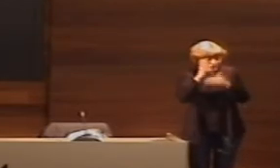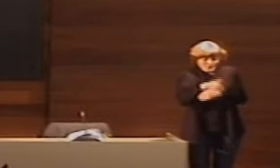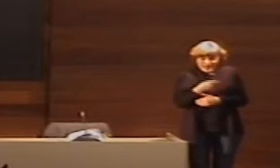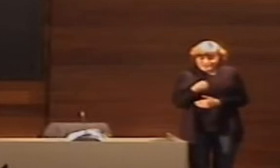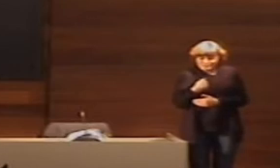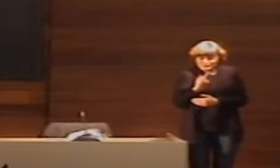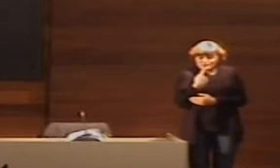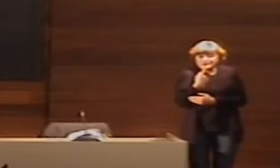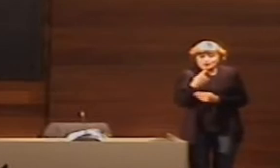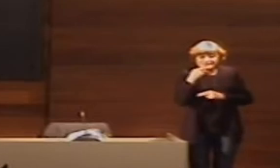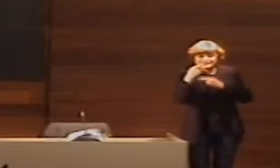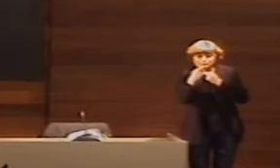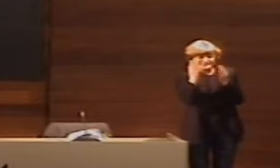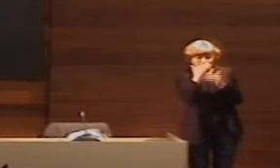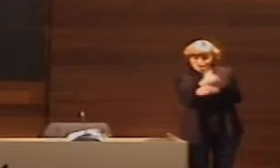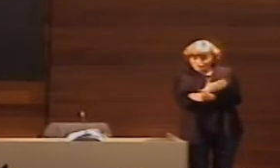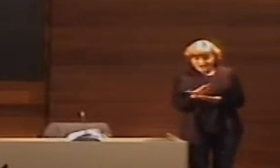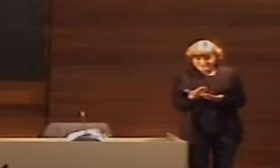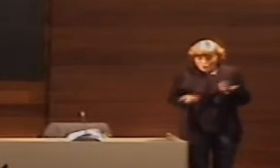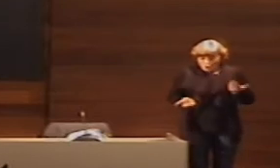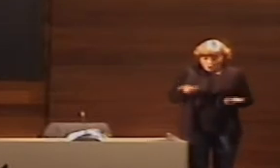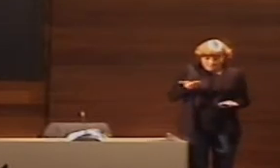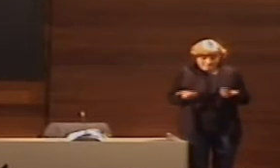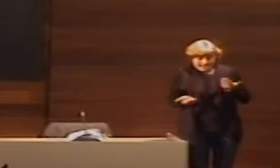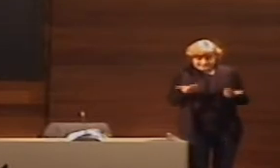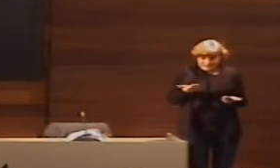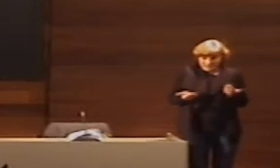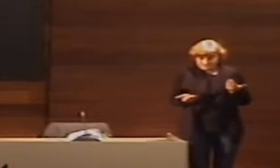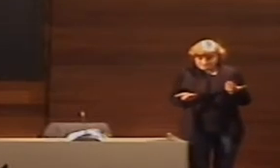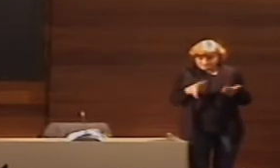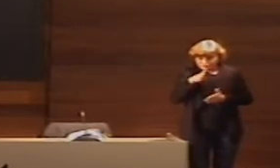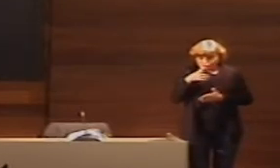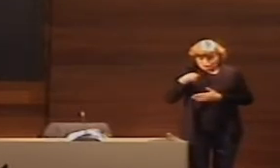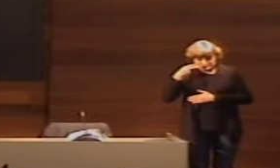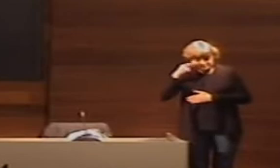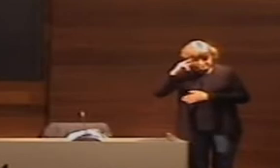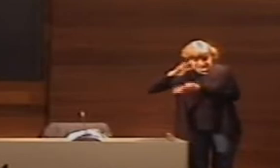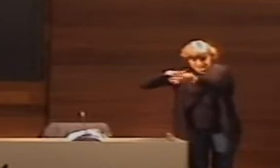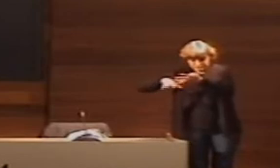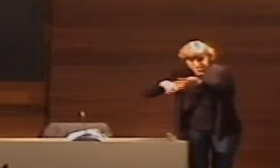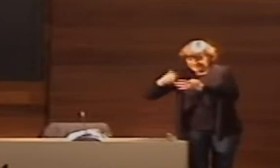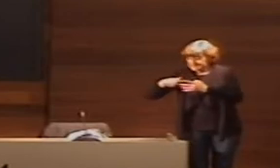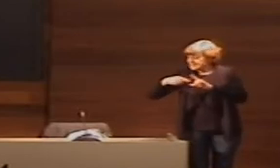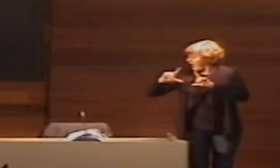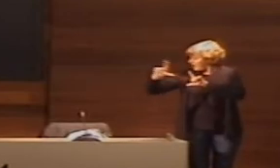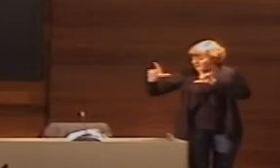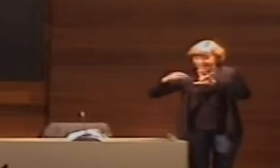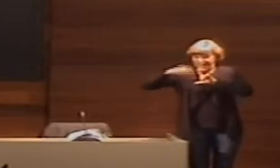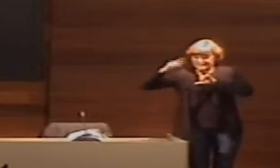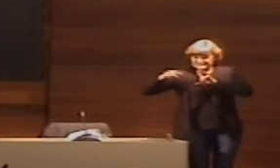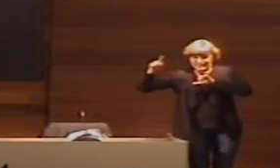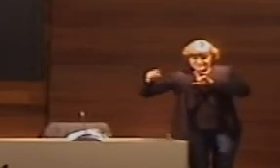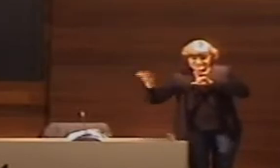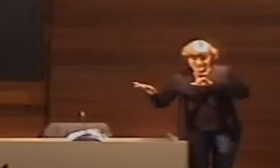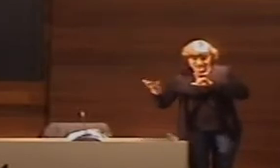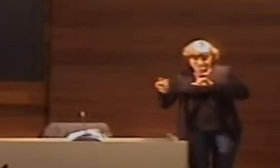es decir, lo que la discusión comparativa que he hecho ya, o que he presentado ya es lo que podía aportar en